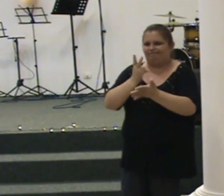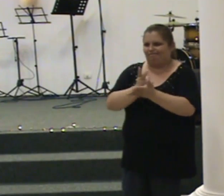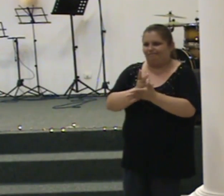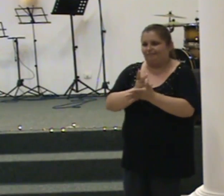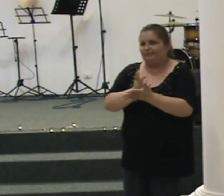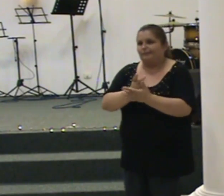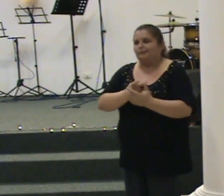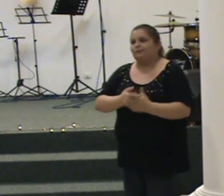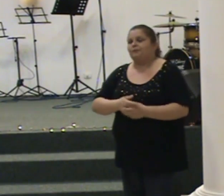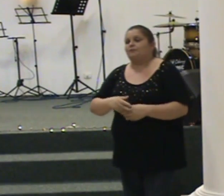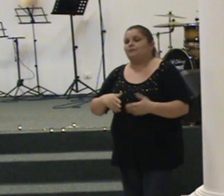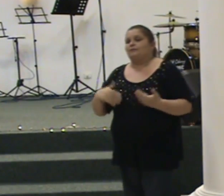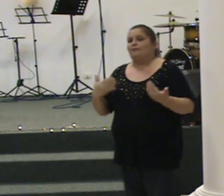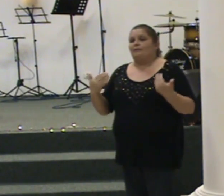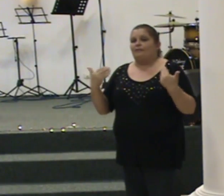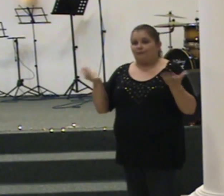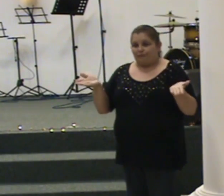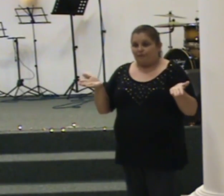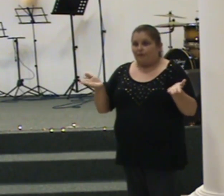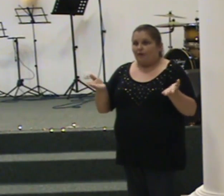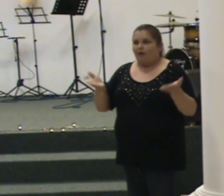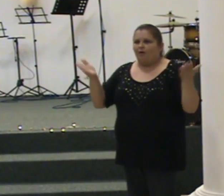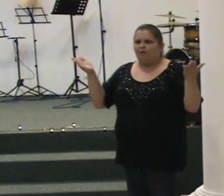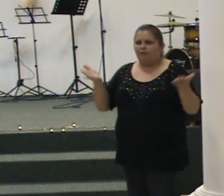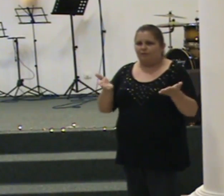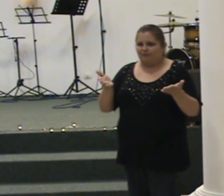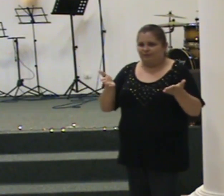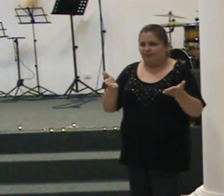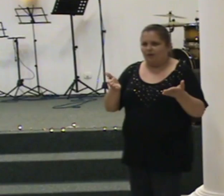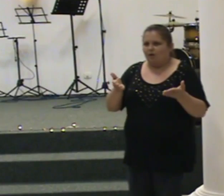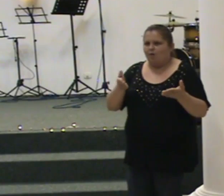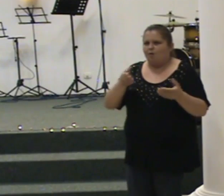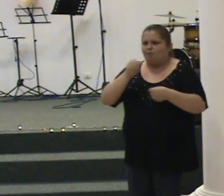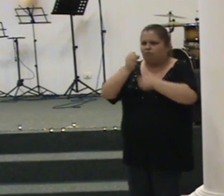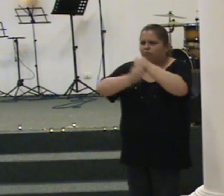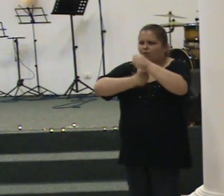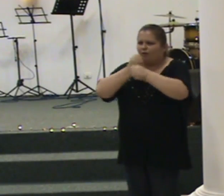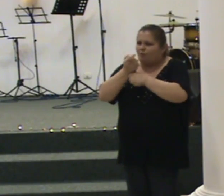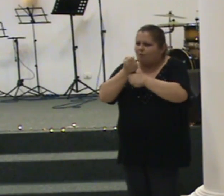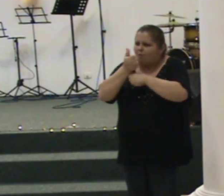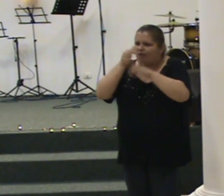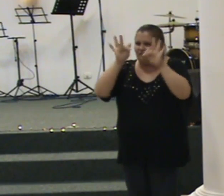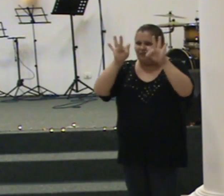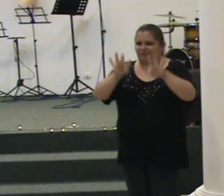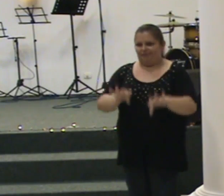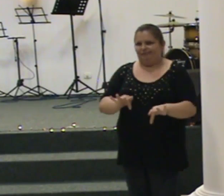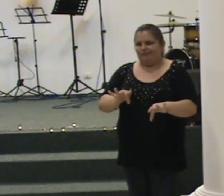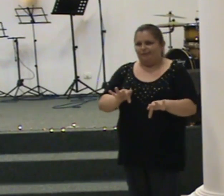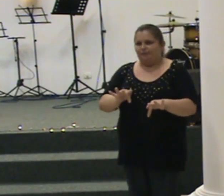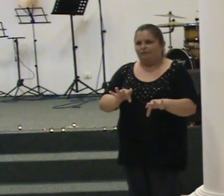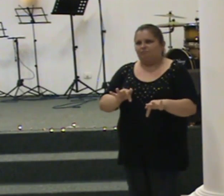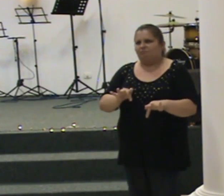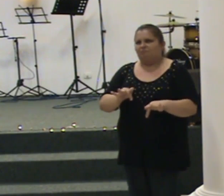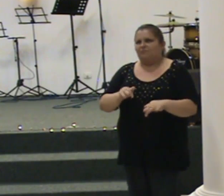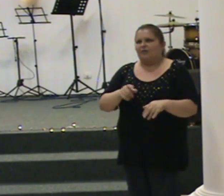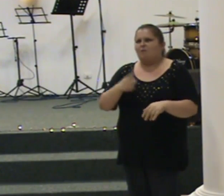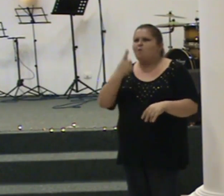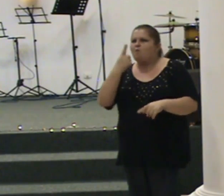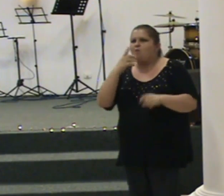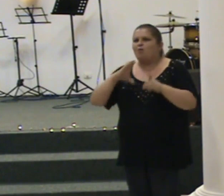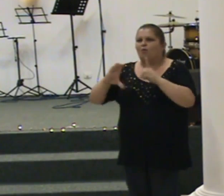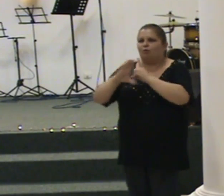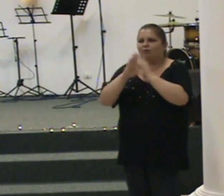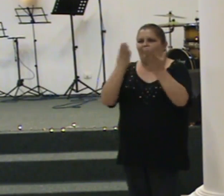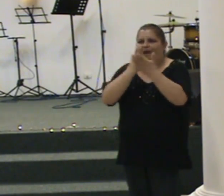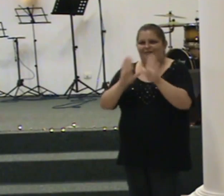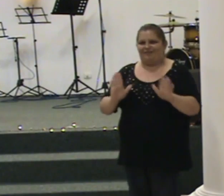Jesus. Então, nesse momento que o ano já se acaba, nesse momento em que nós só temos mais um culto para encerrar o